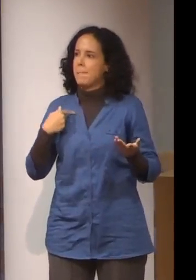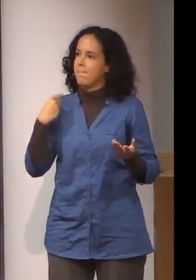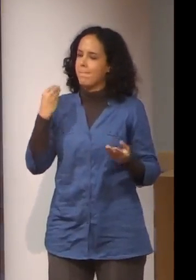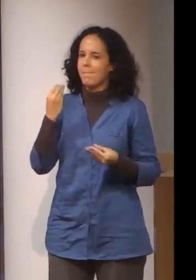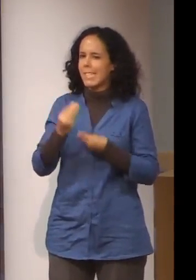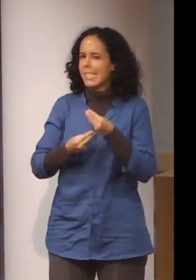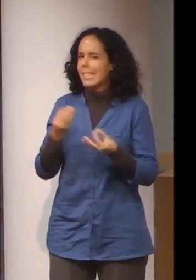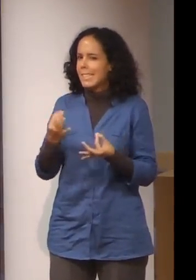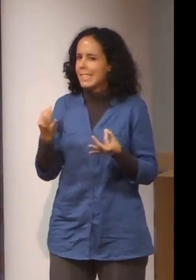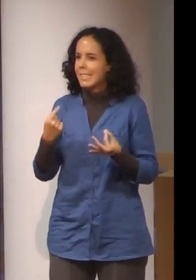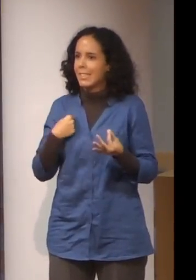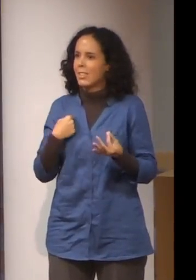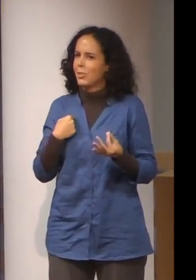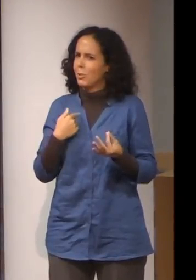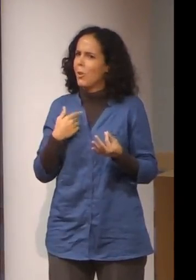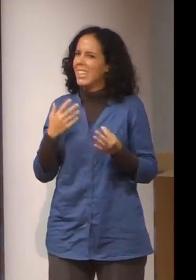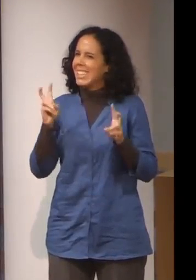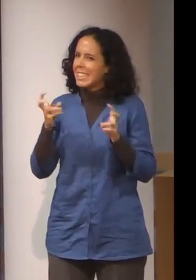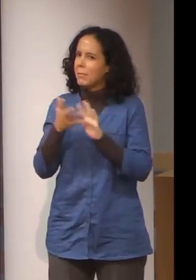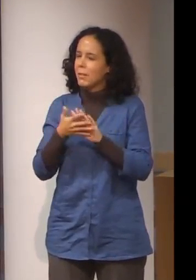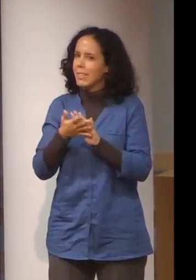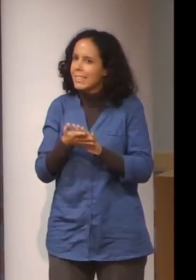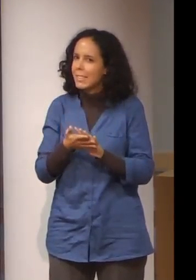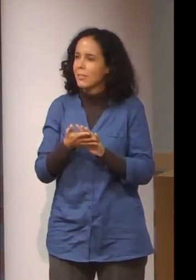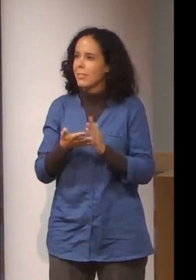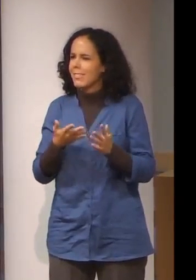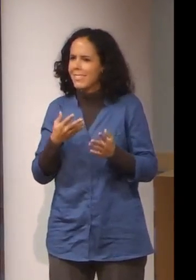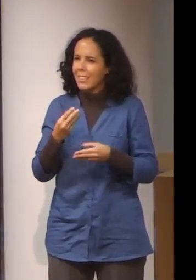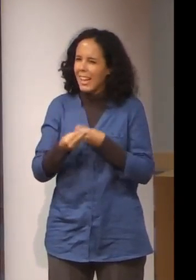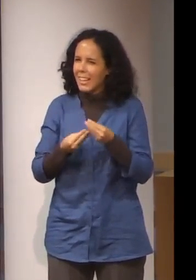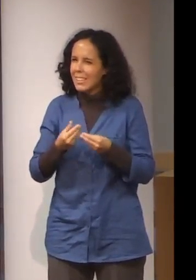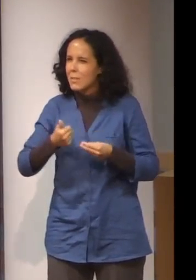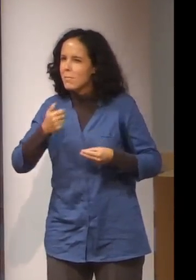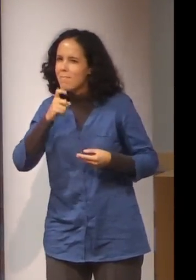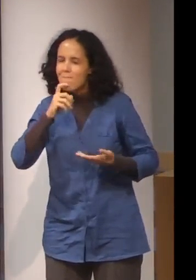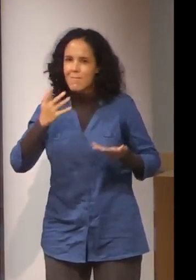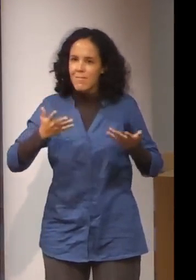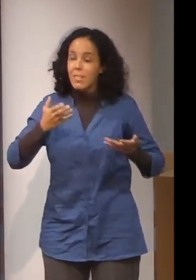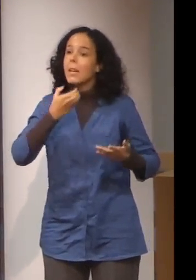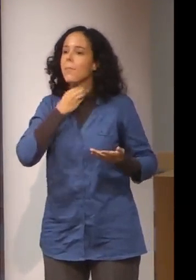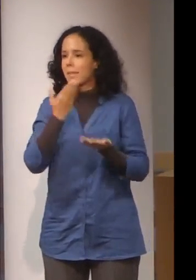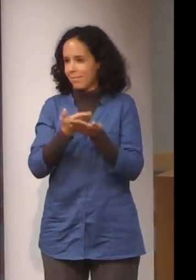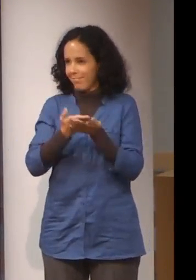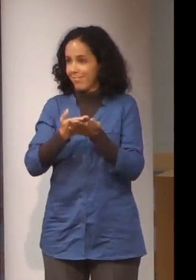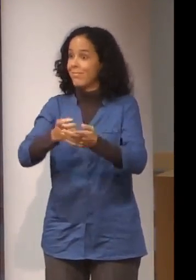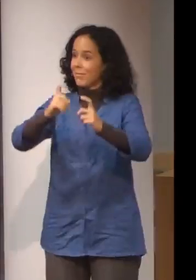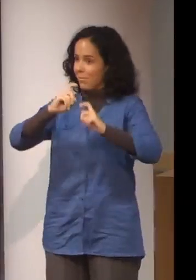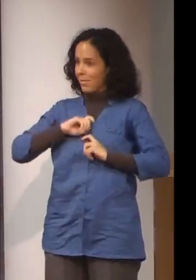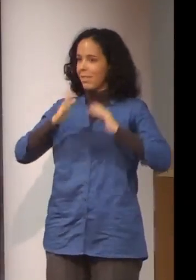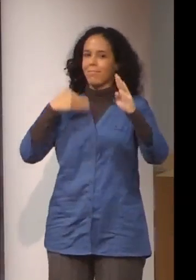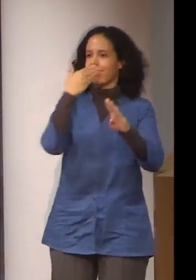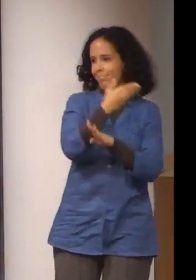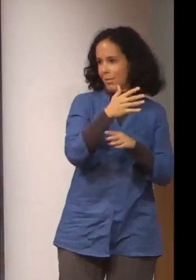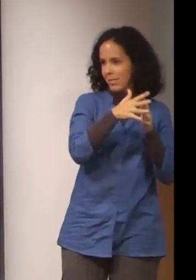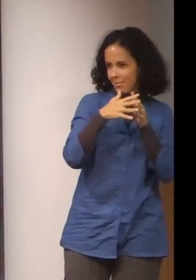estudiar un máster de secundaria. Y en ese momento me planteaba una tesitura, continuar o no con